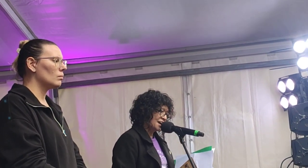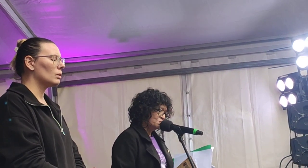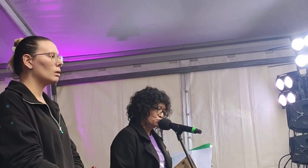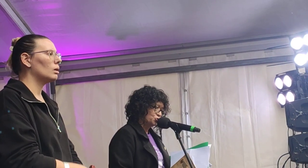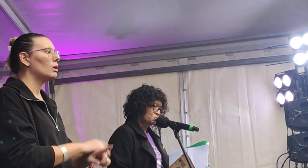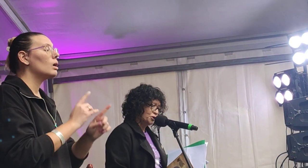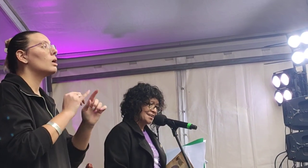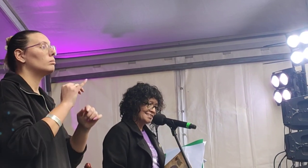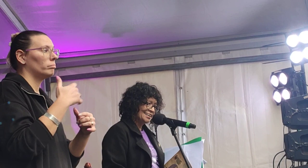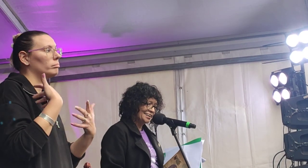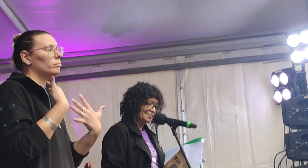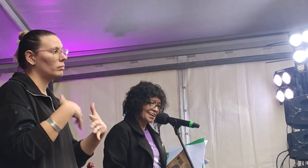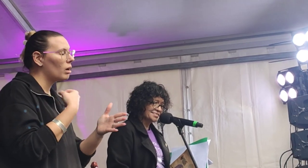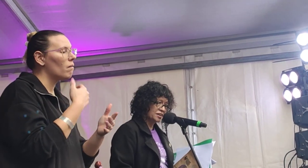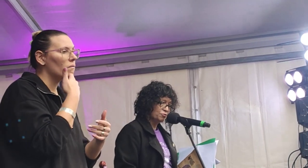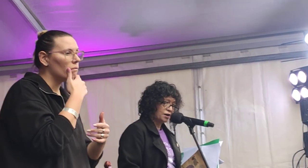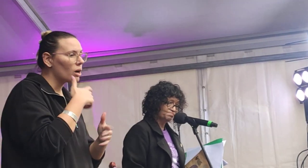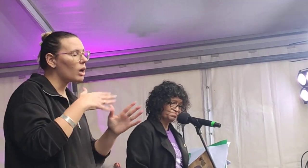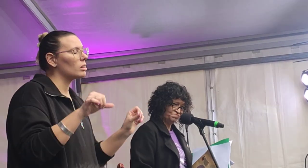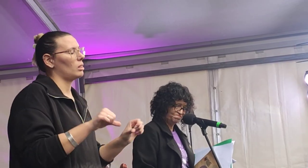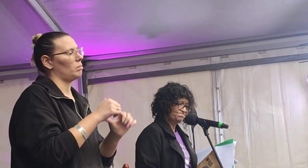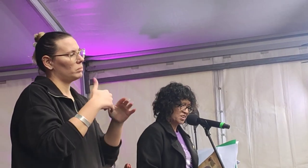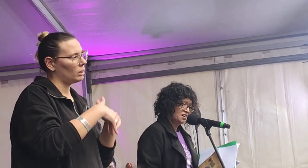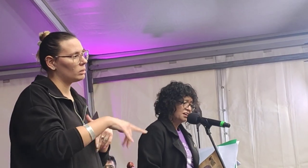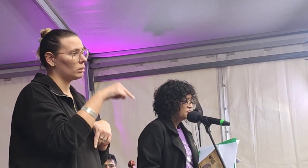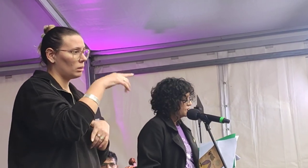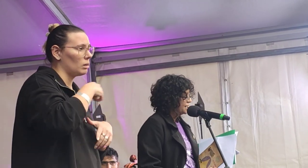Vaya si hay mucho por hacer en esta selva.